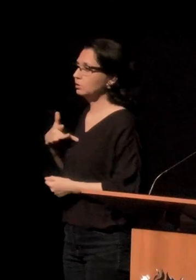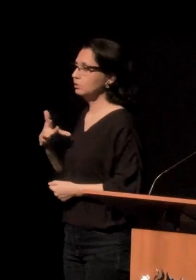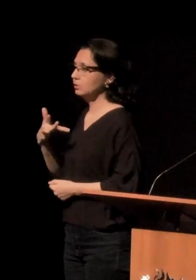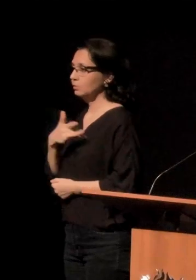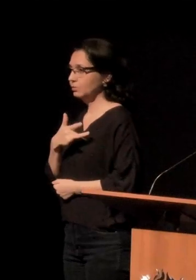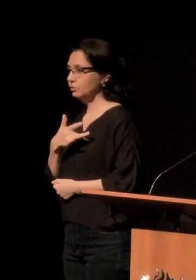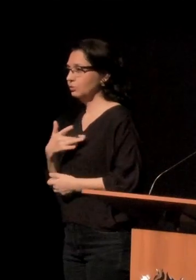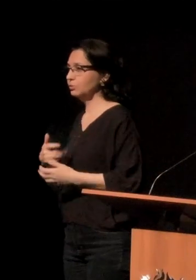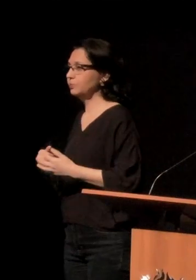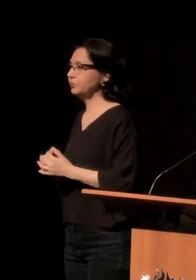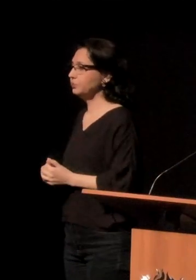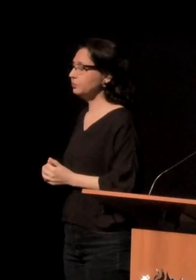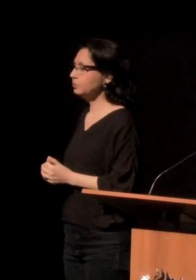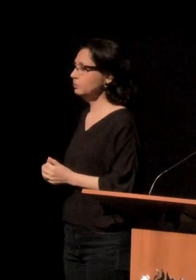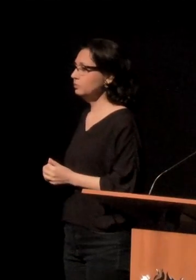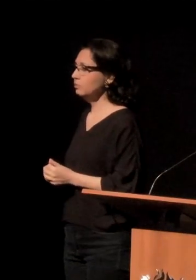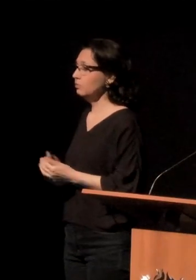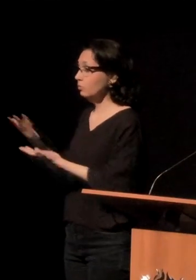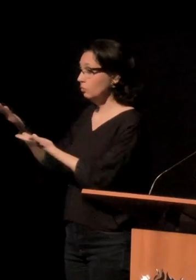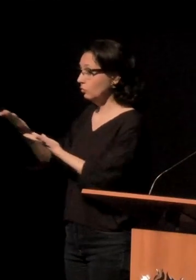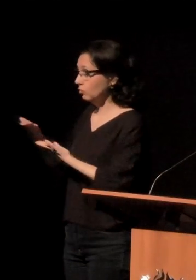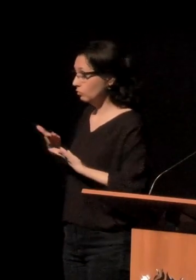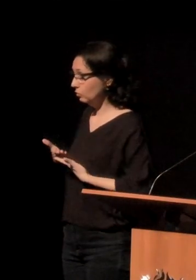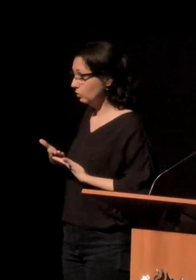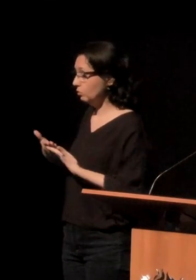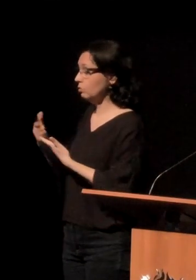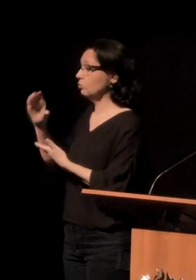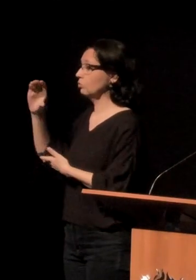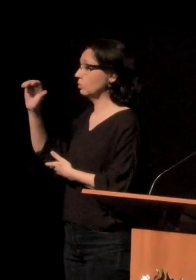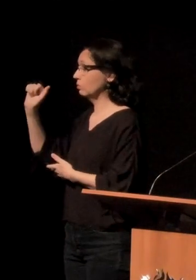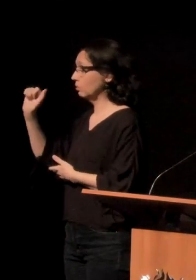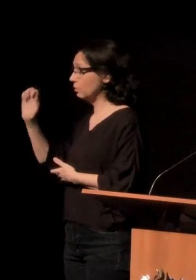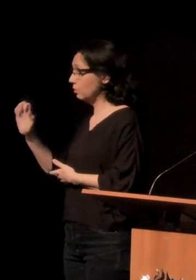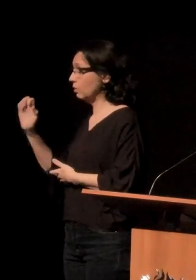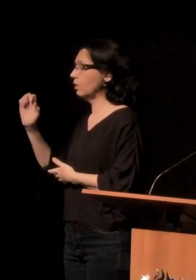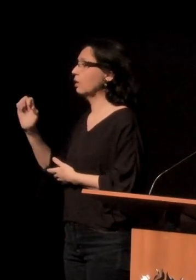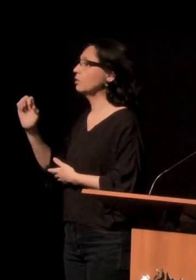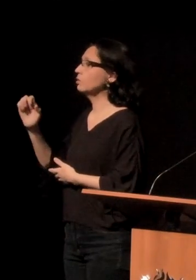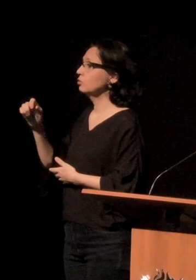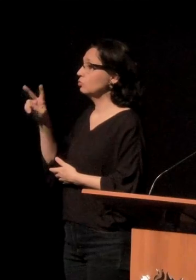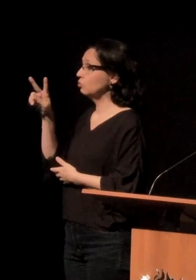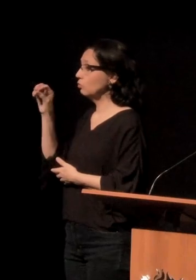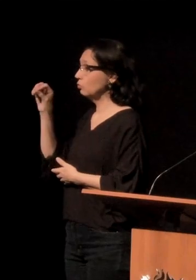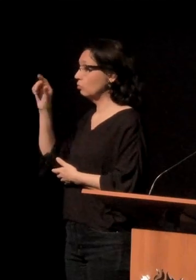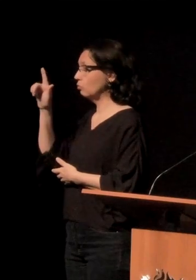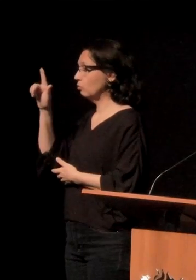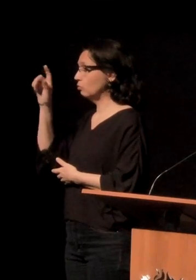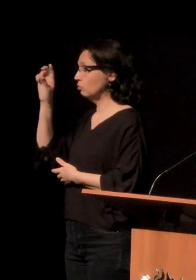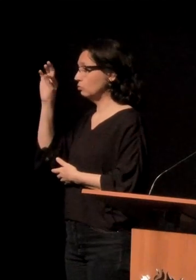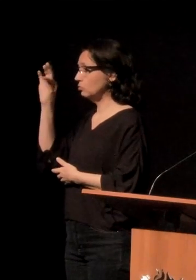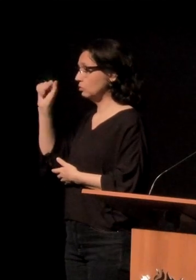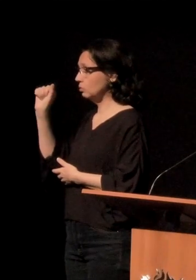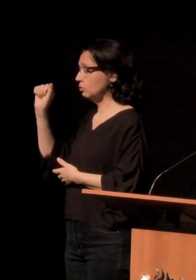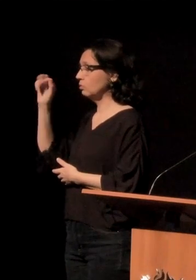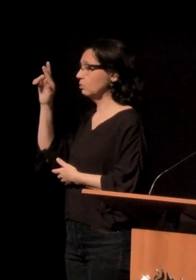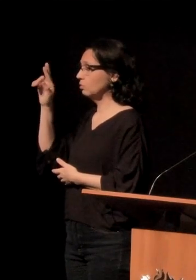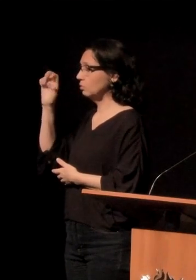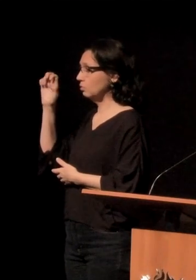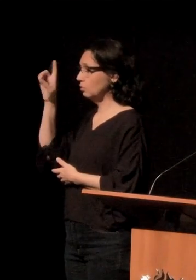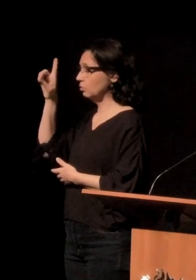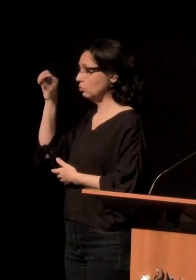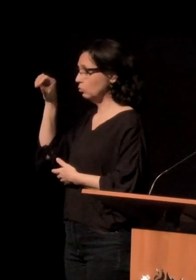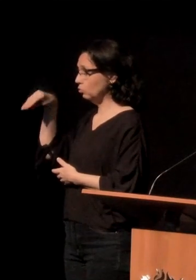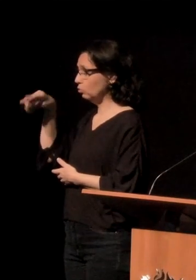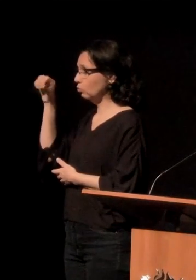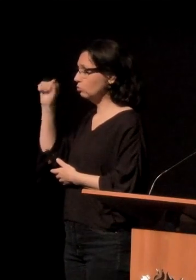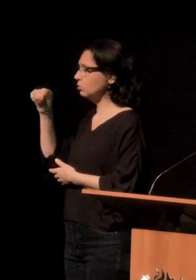CRN 4 do Cai de volta redonda e do concede para estarem lá na conferência de são de Volta